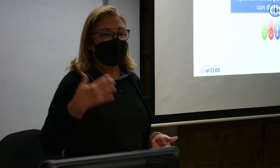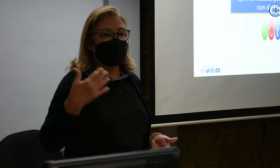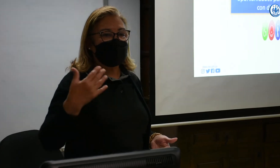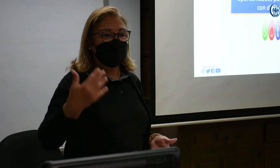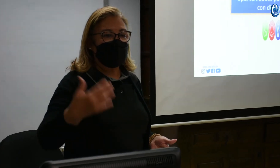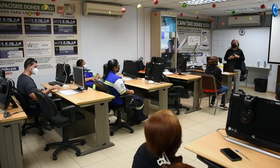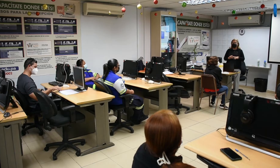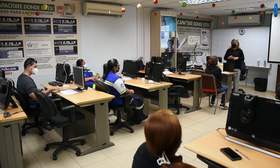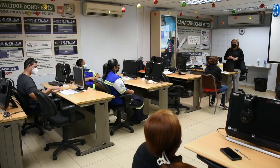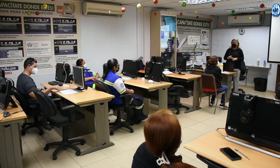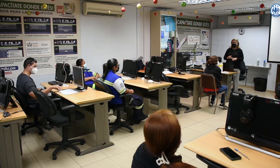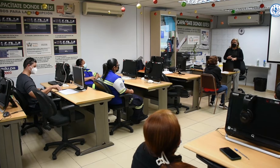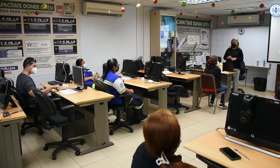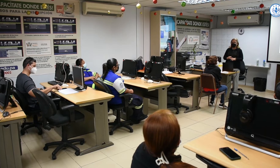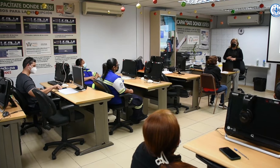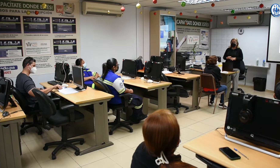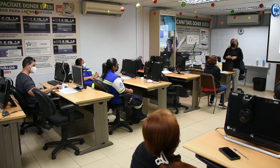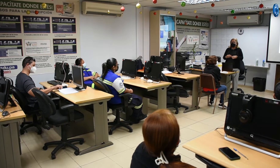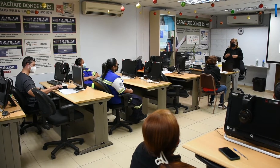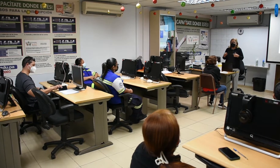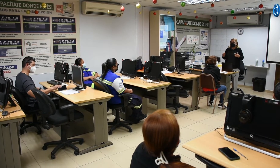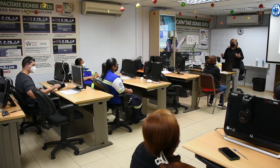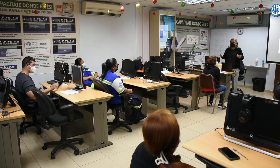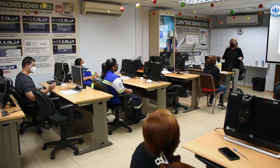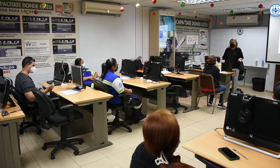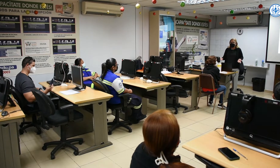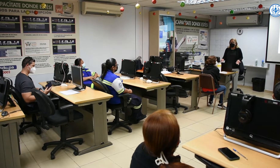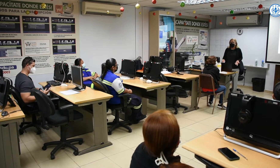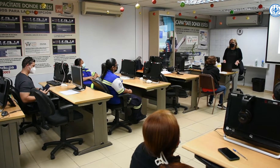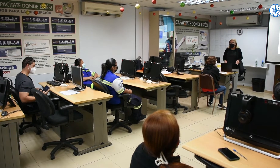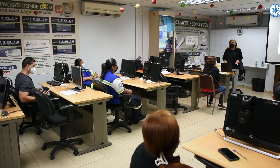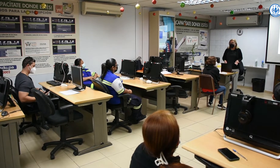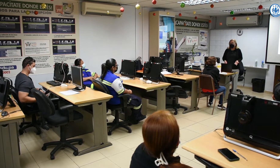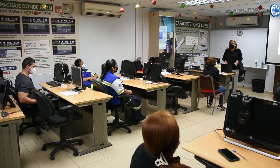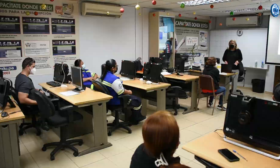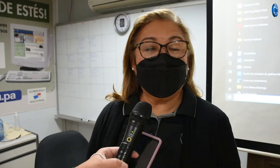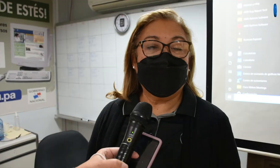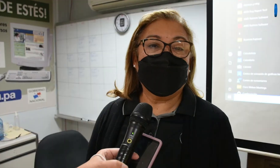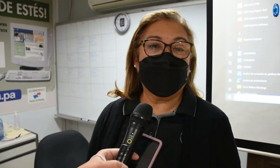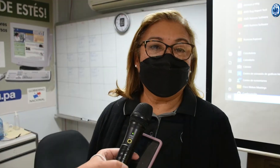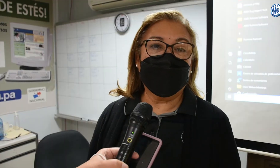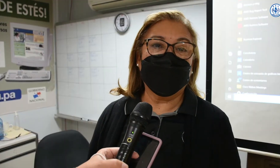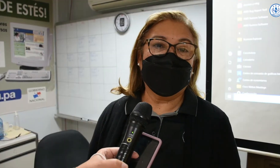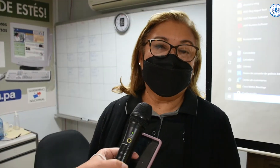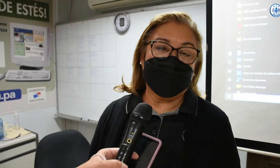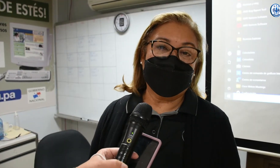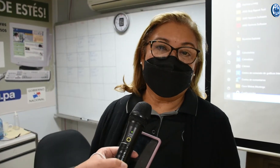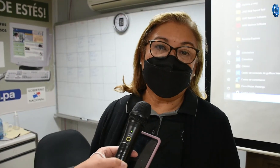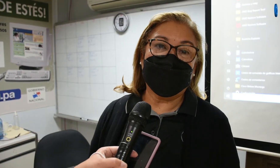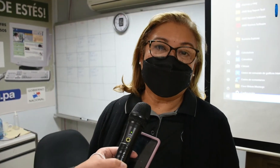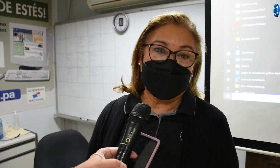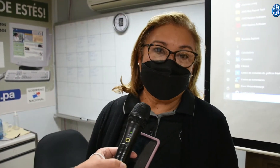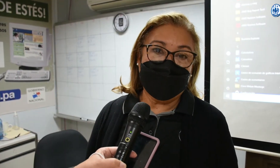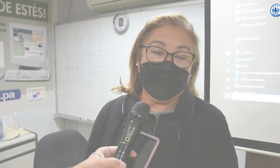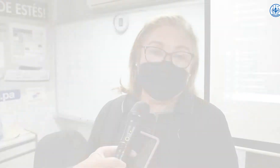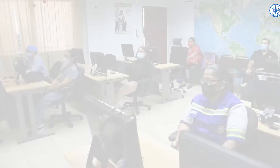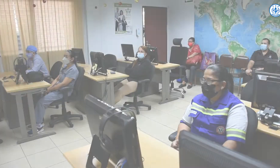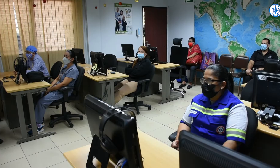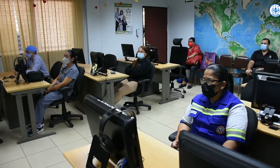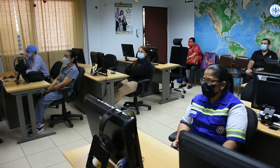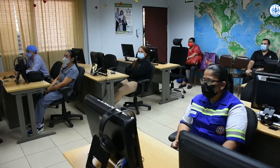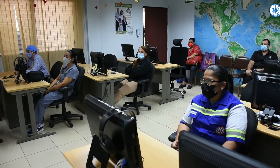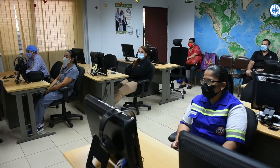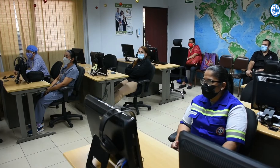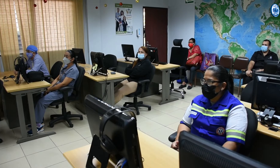curso de lengua de señas a través del reglamento interno de personal que va dirigido para personas con discapacidad auditiva.